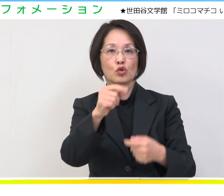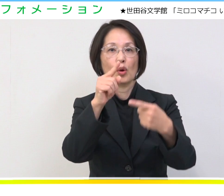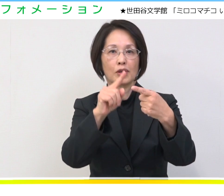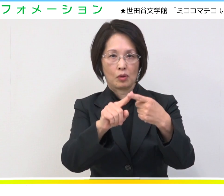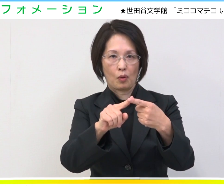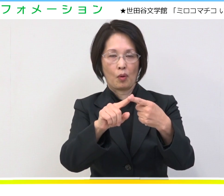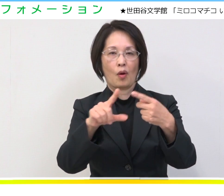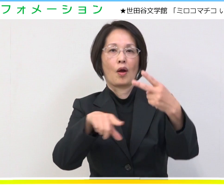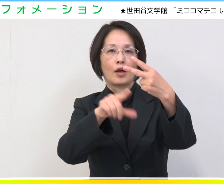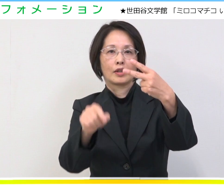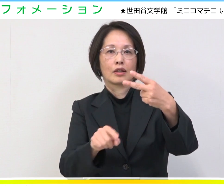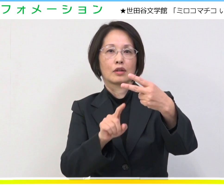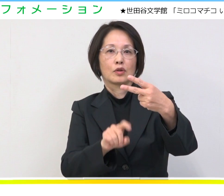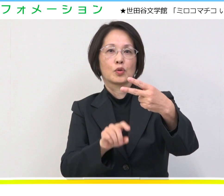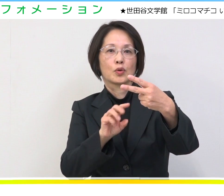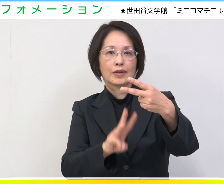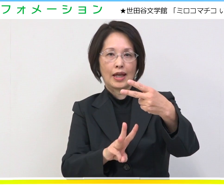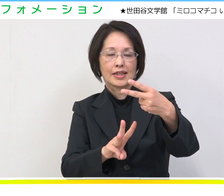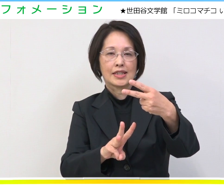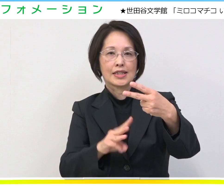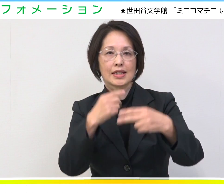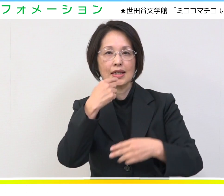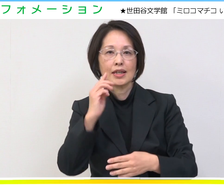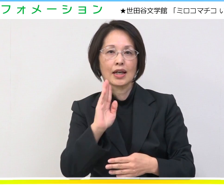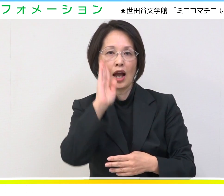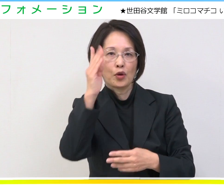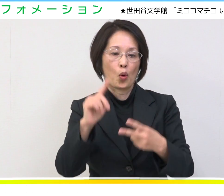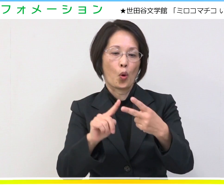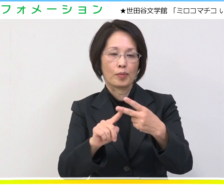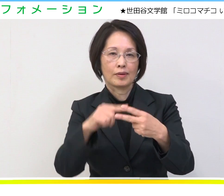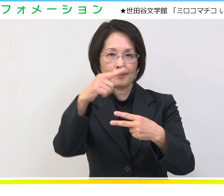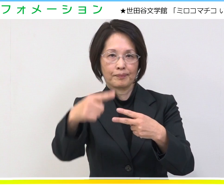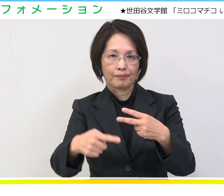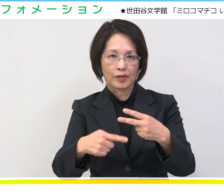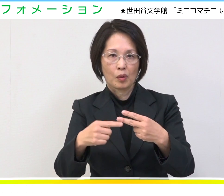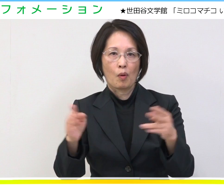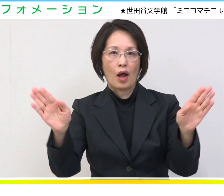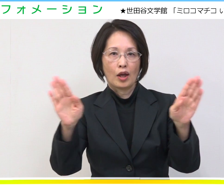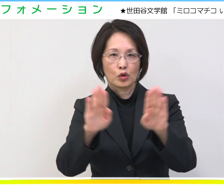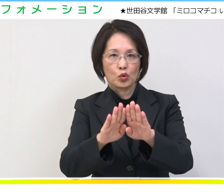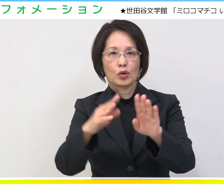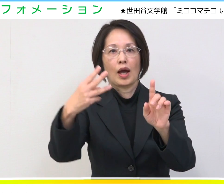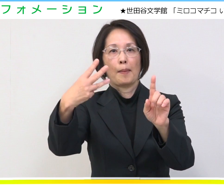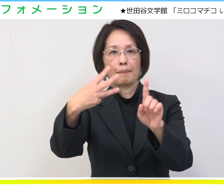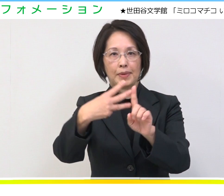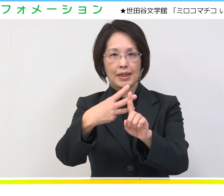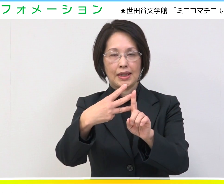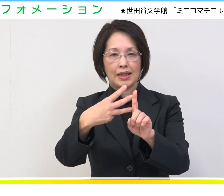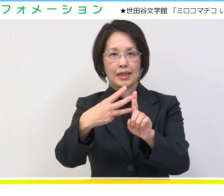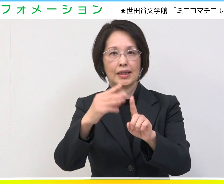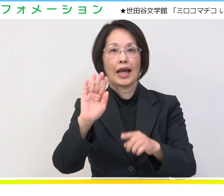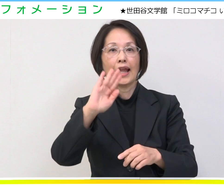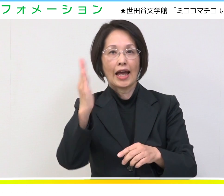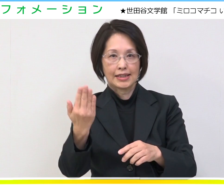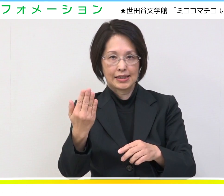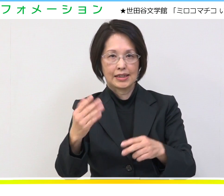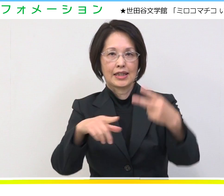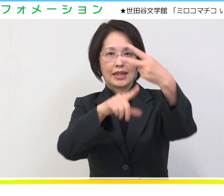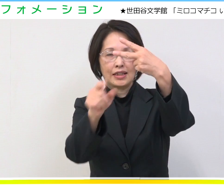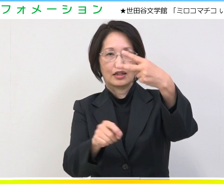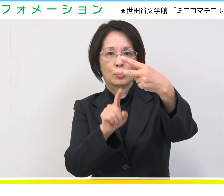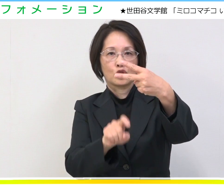2月13日火曜日は休館ですただし2月